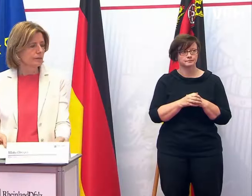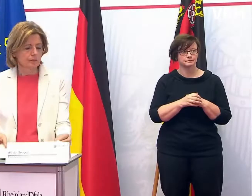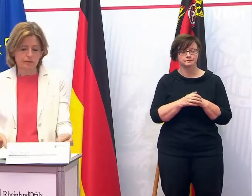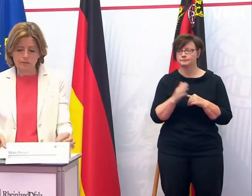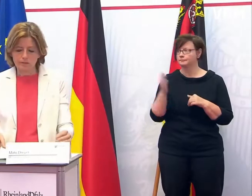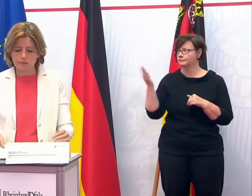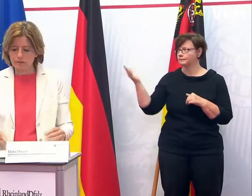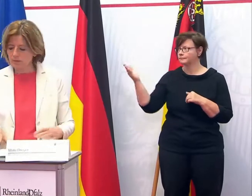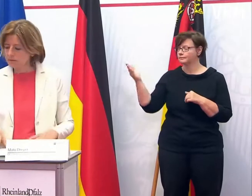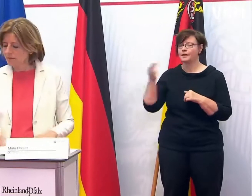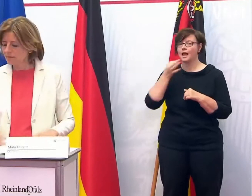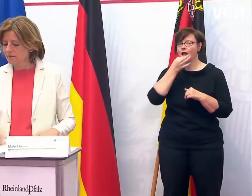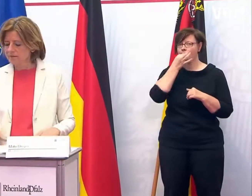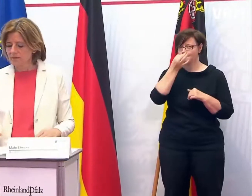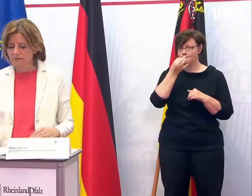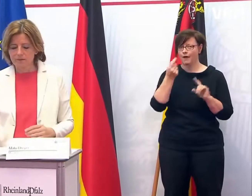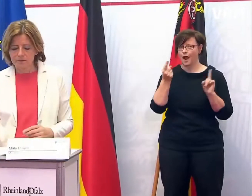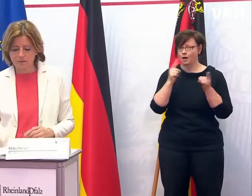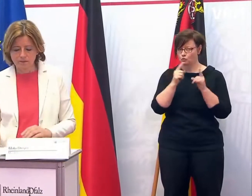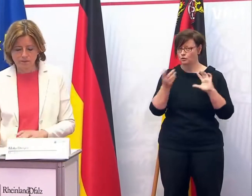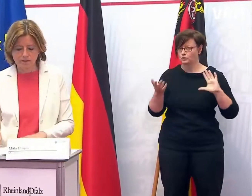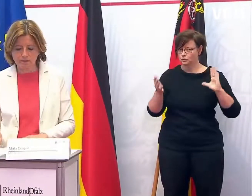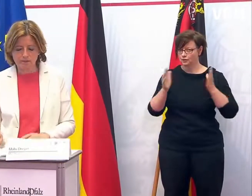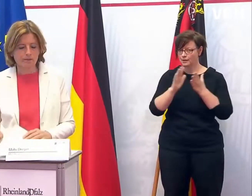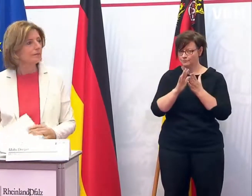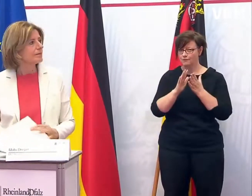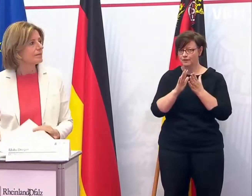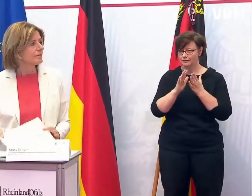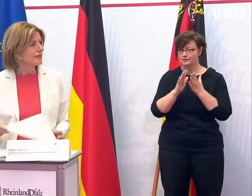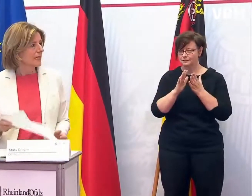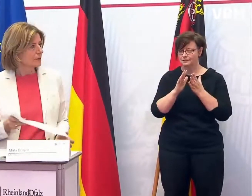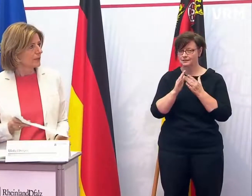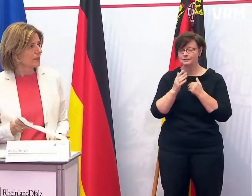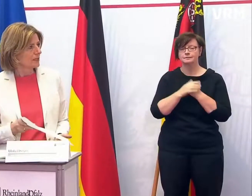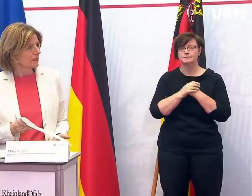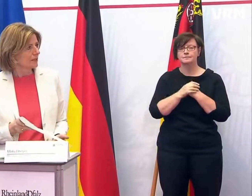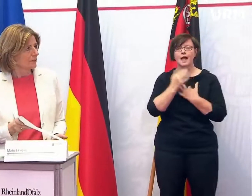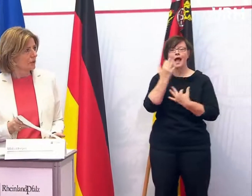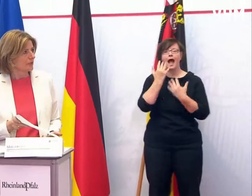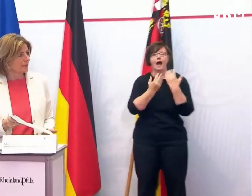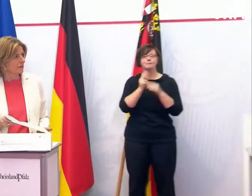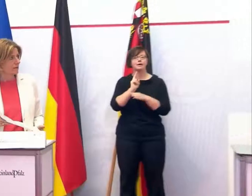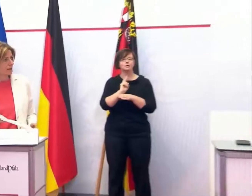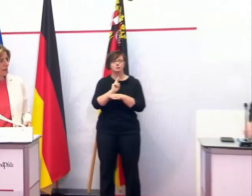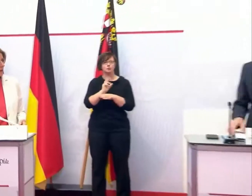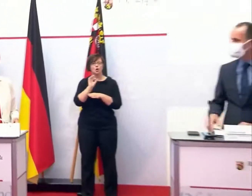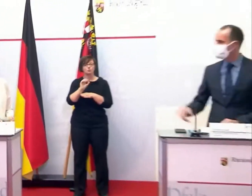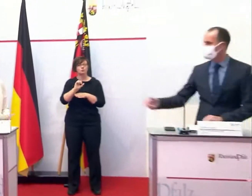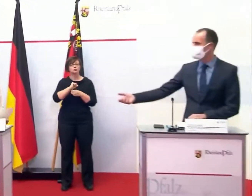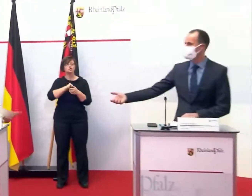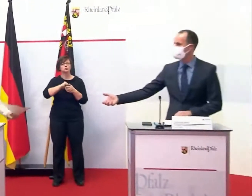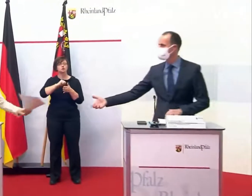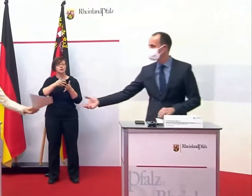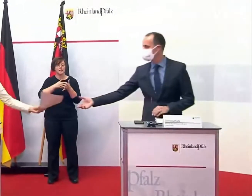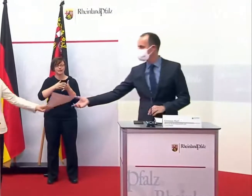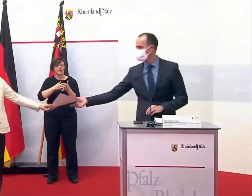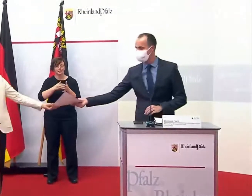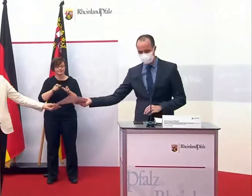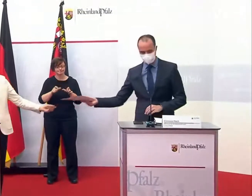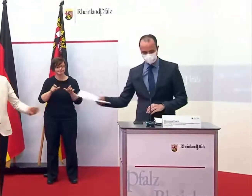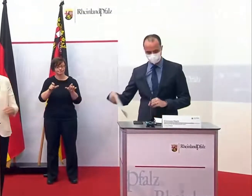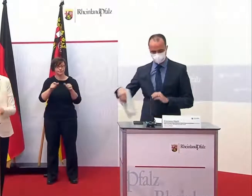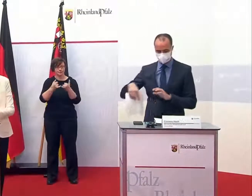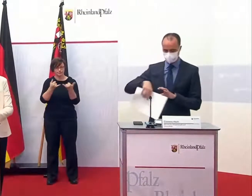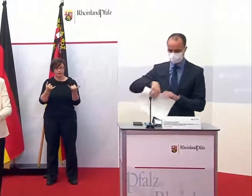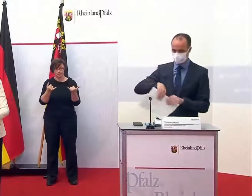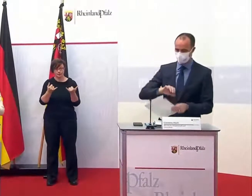Ich würde die Frage noch mal kurz zusammenfassen. Ich glaube, es geht um das Thema Abrechnungsbetrug bei Schnelltests. Wie kann man das verhindern?